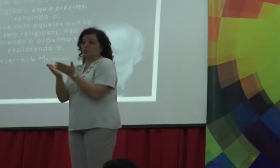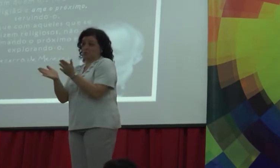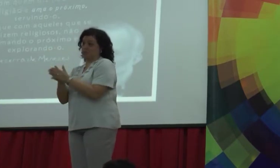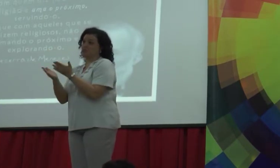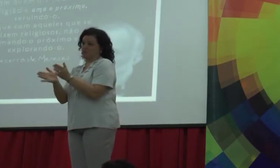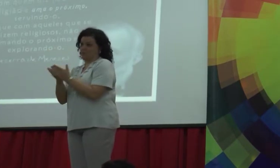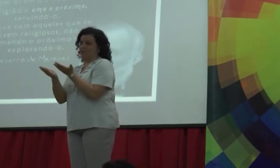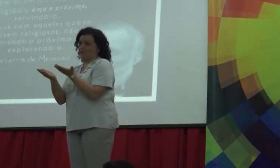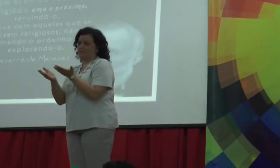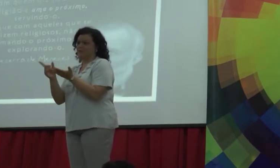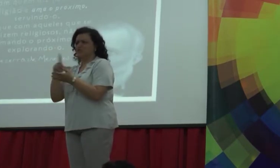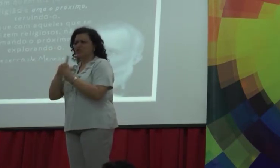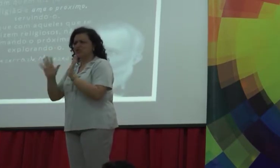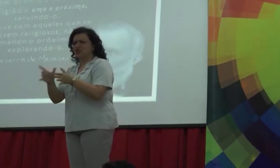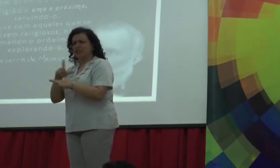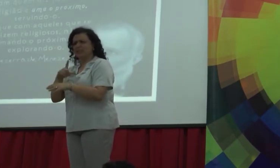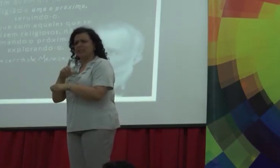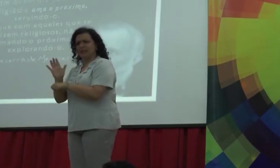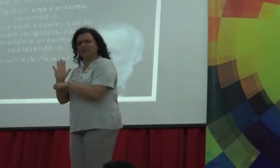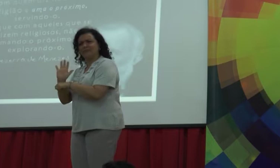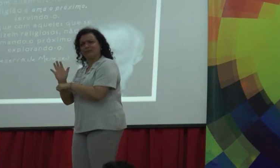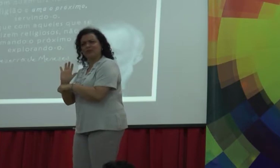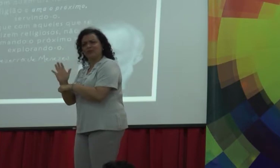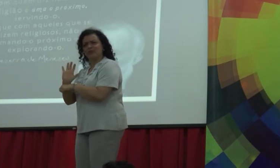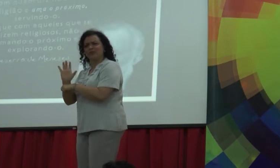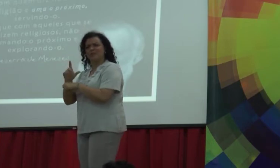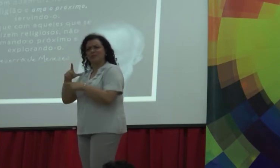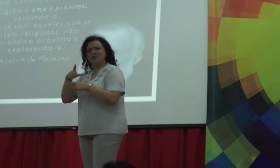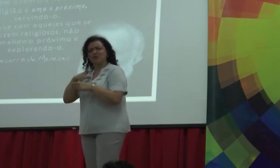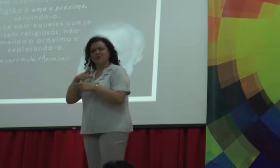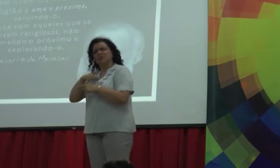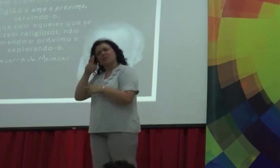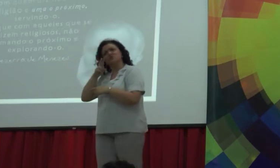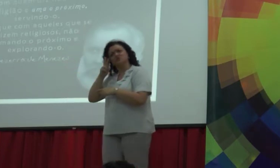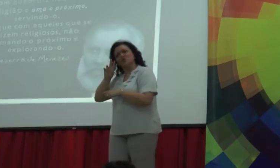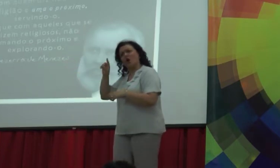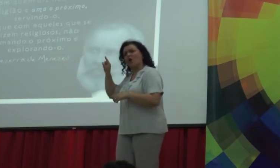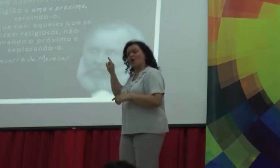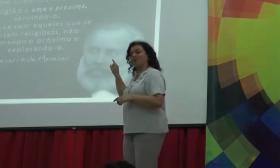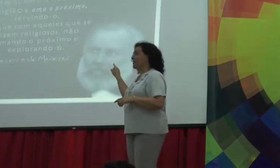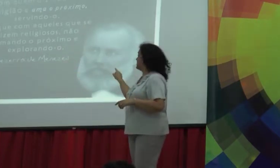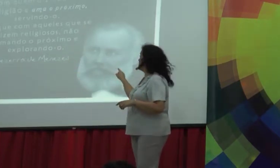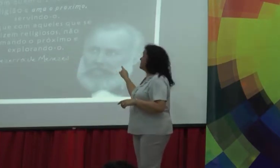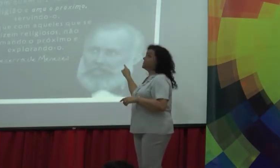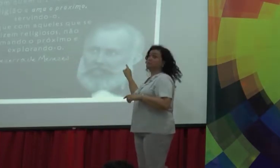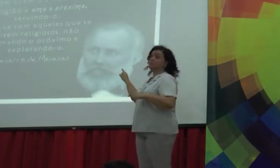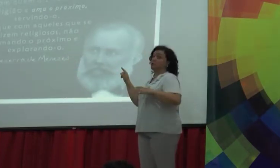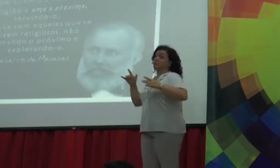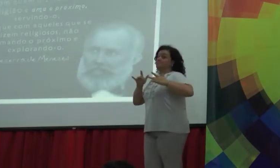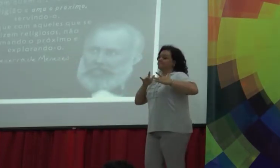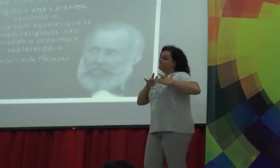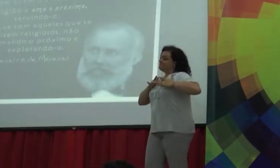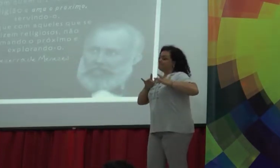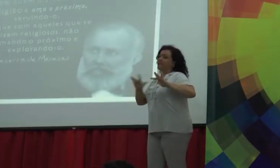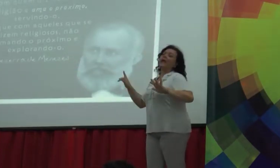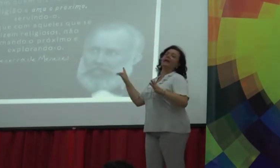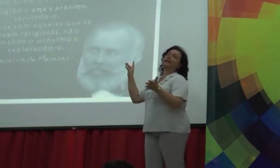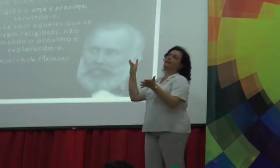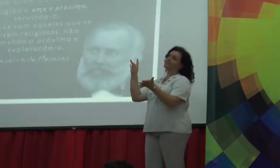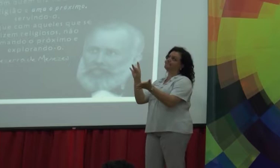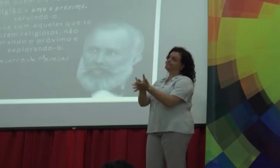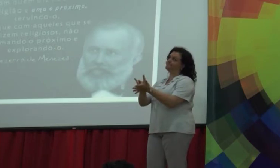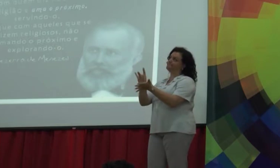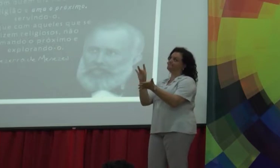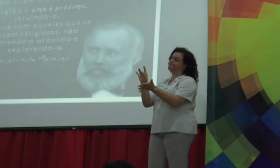a doutrina espírita divulga isso. Tem, inclusive, até filme, né? Ele mostra